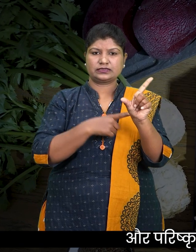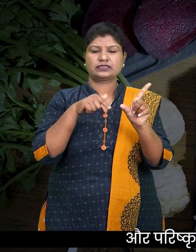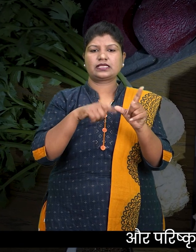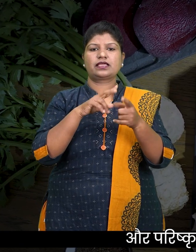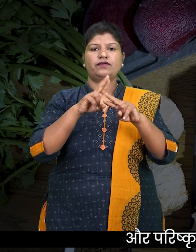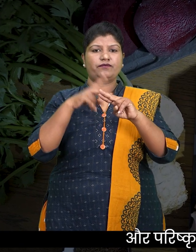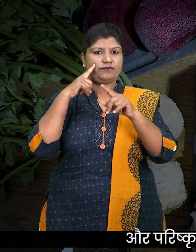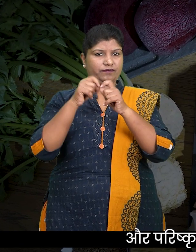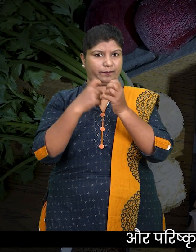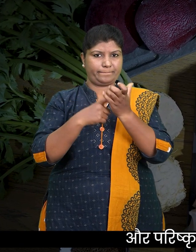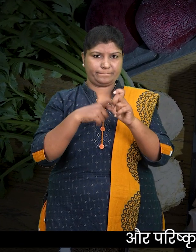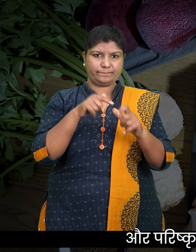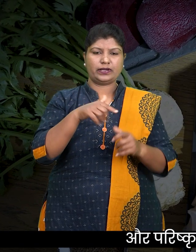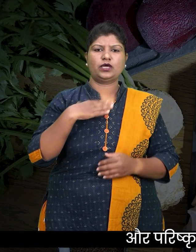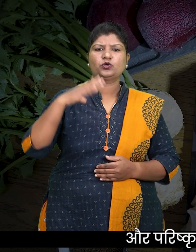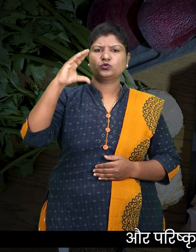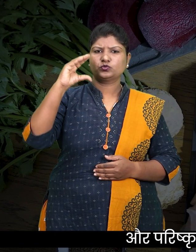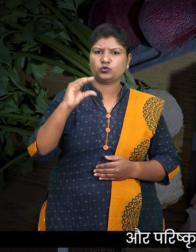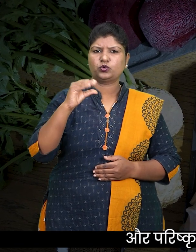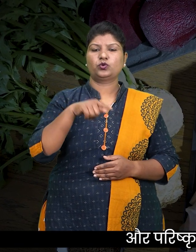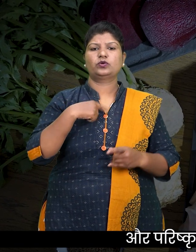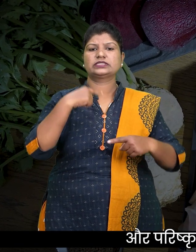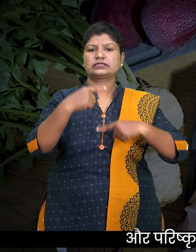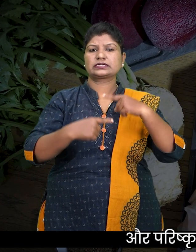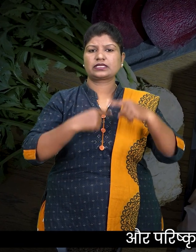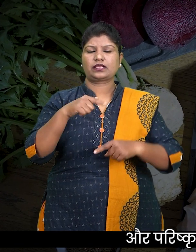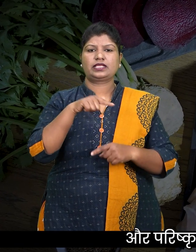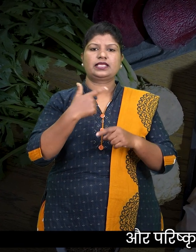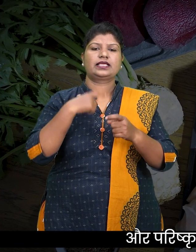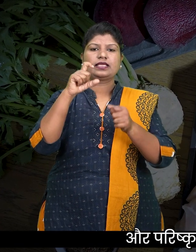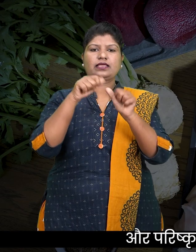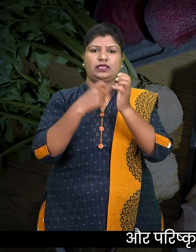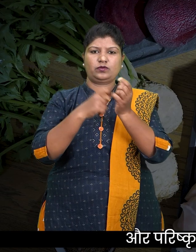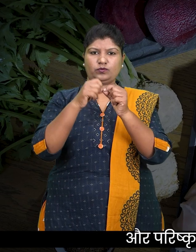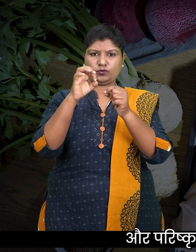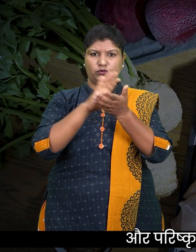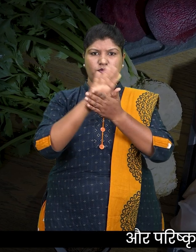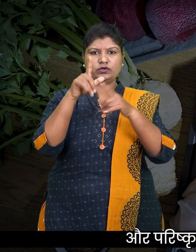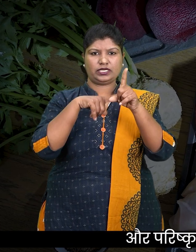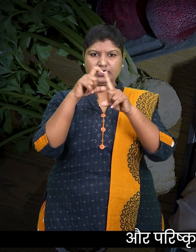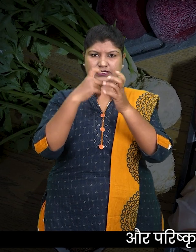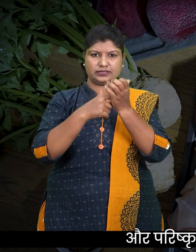और परिष्कृत कार्बोहाइड्रेट के कम सेवन के साथ जोड़ा।